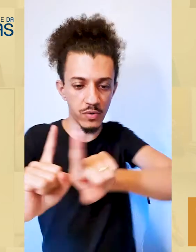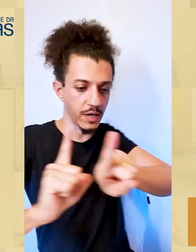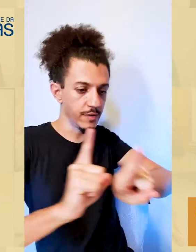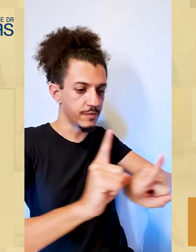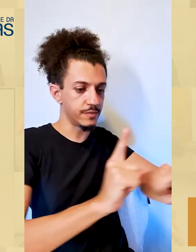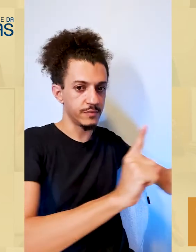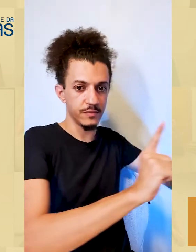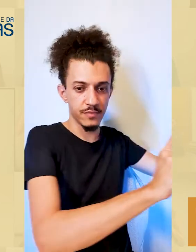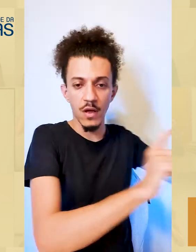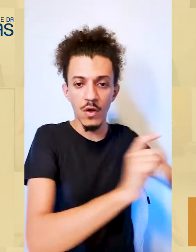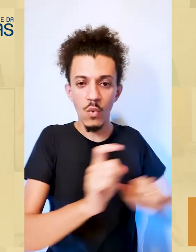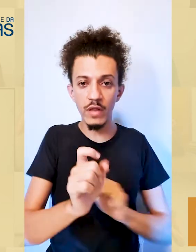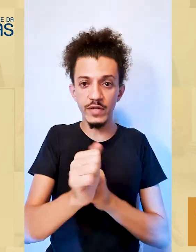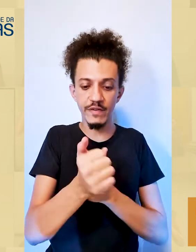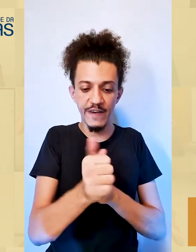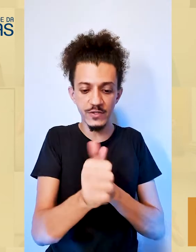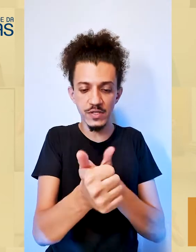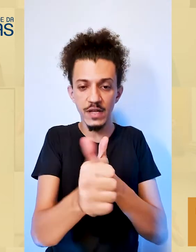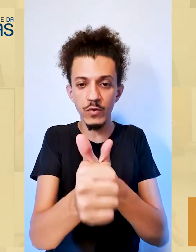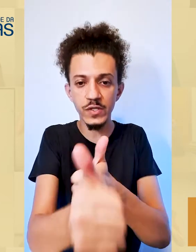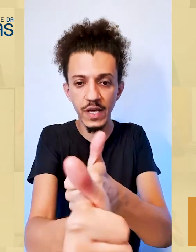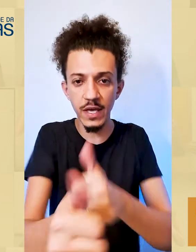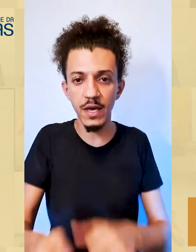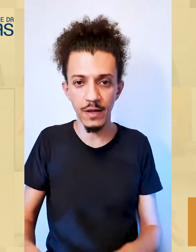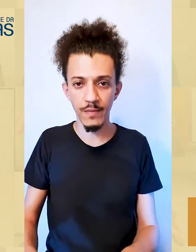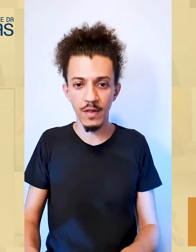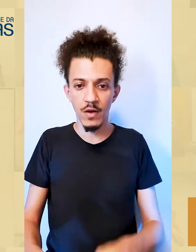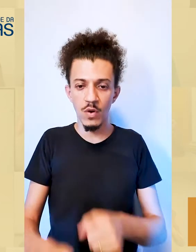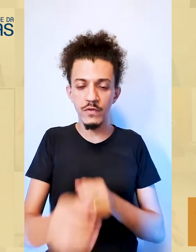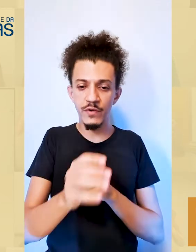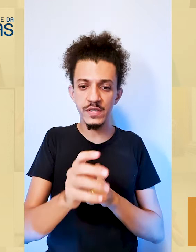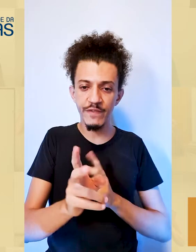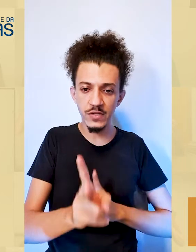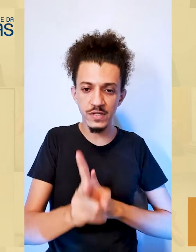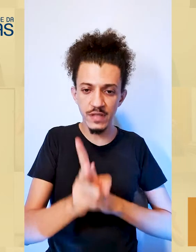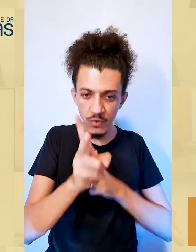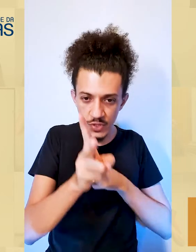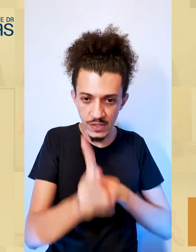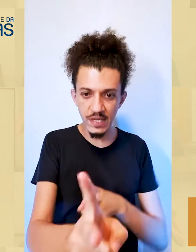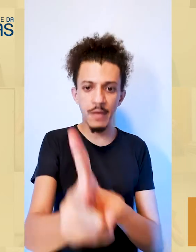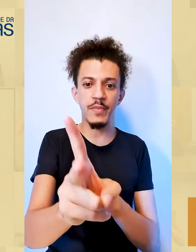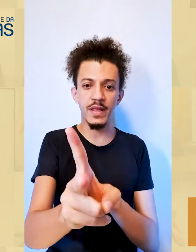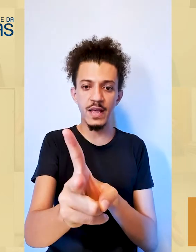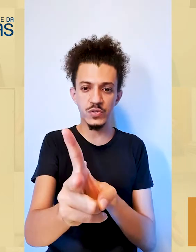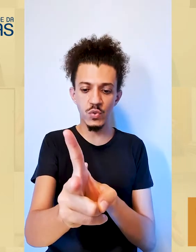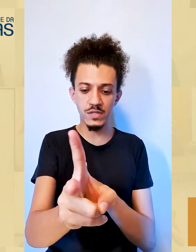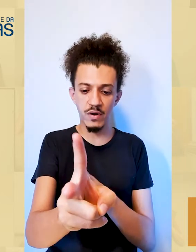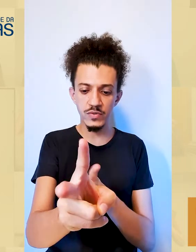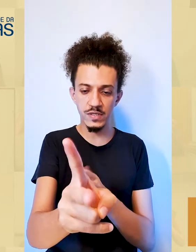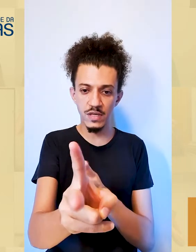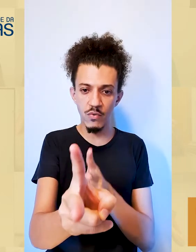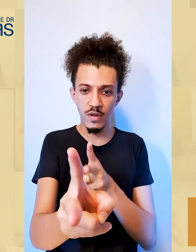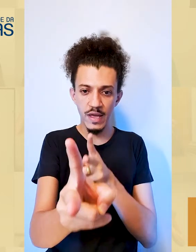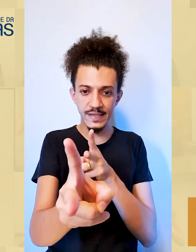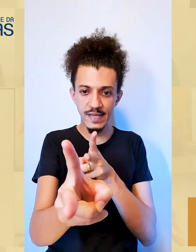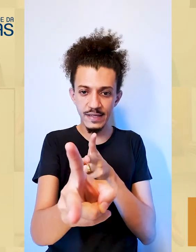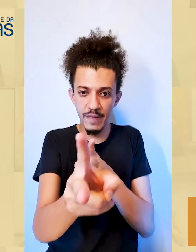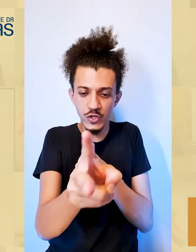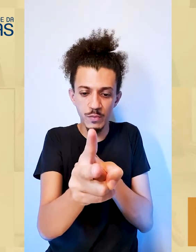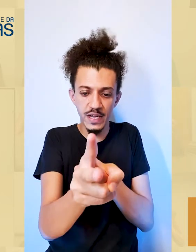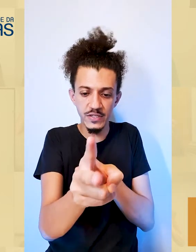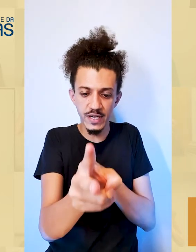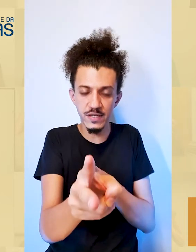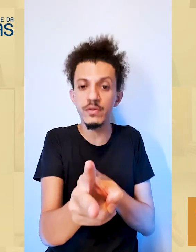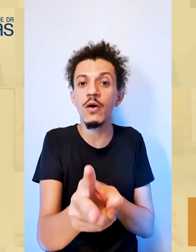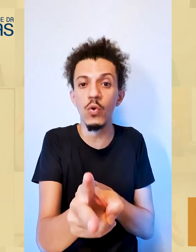da outra, quando você faz o sinal de seguir, quando você faz o sinal de sempre e as duas mãos estão